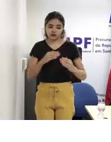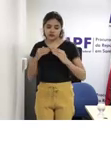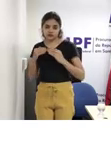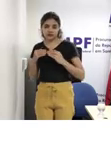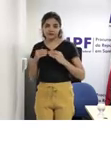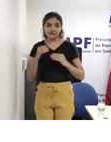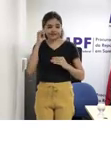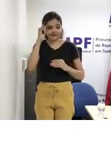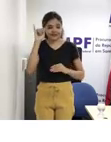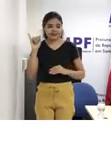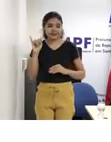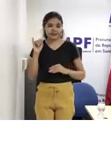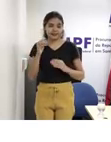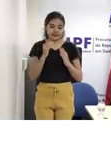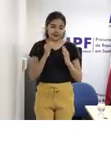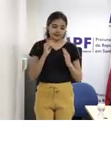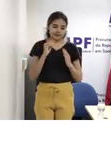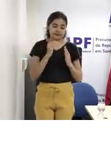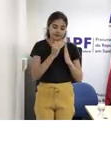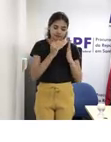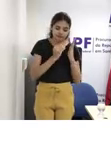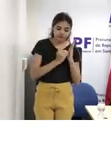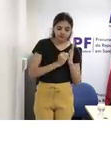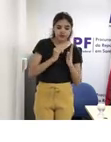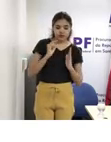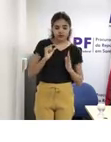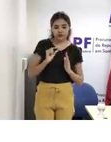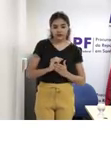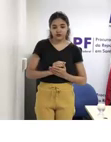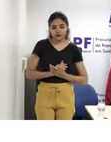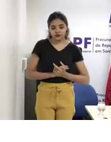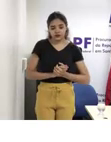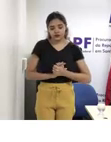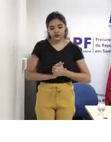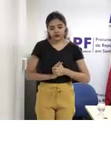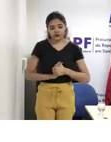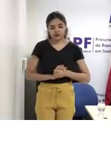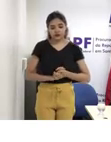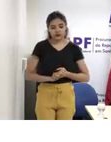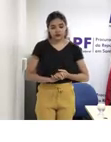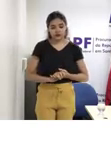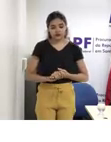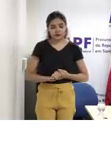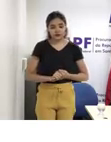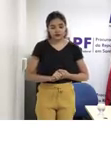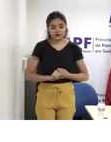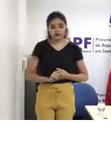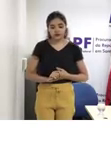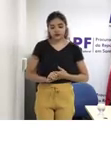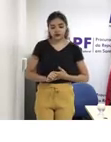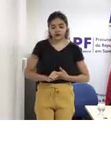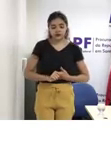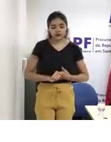colocou a teoria da da asserção se eu me lembro bem que ele fala que o crime ele é